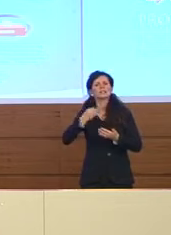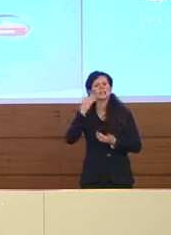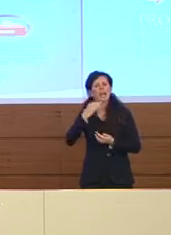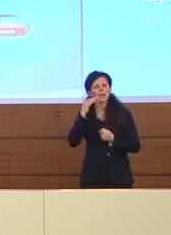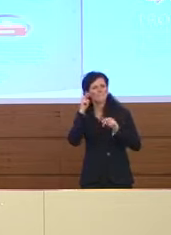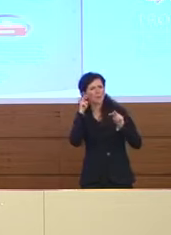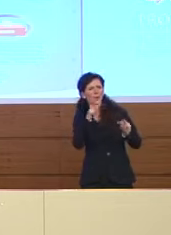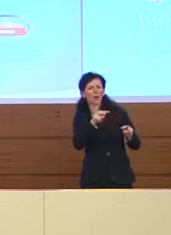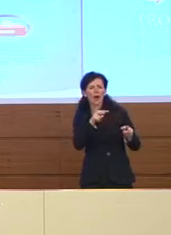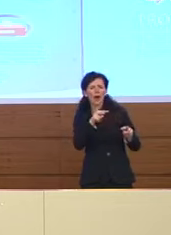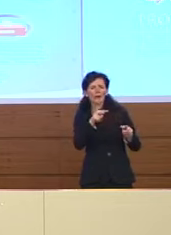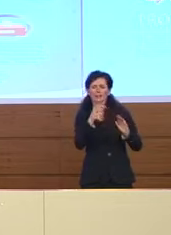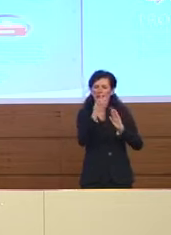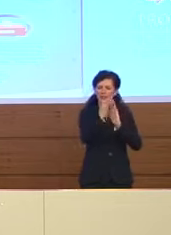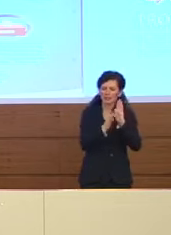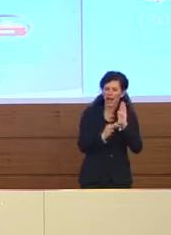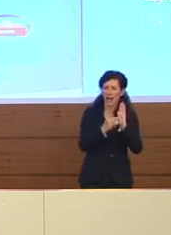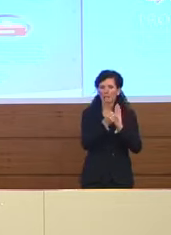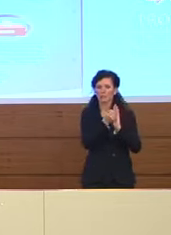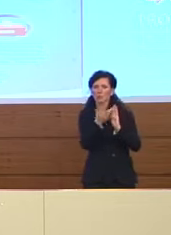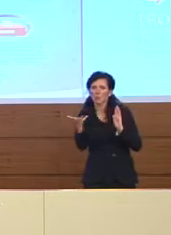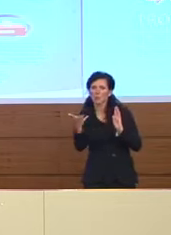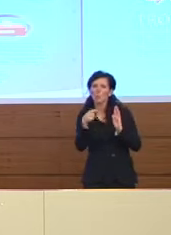dati epidemiologici